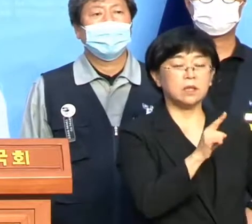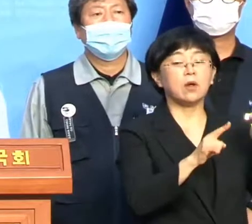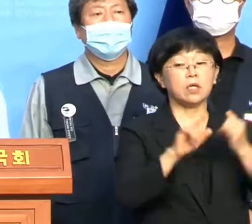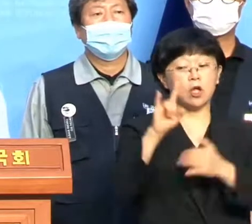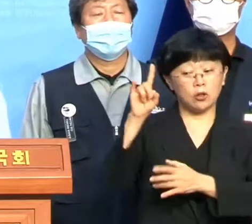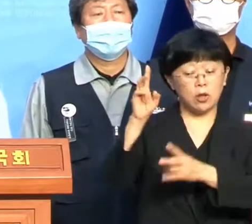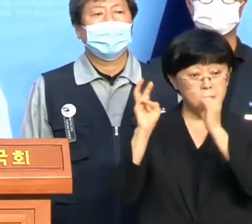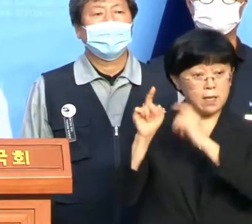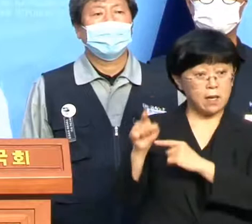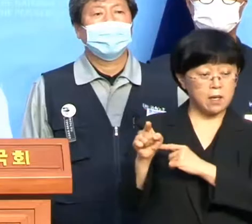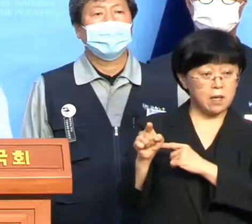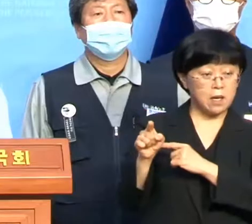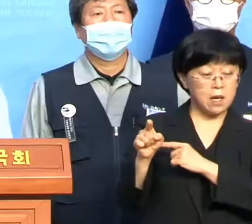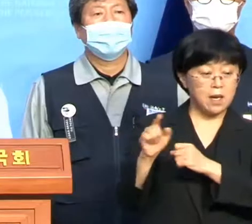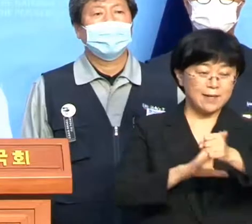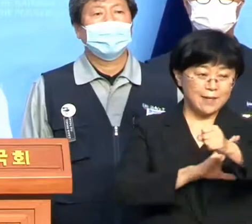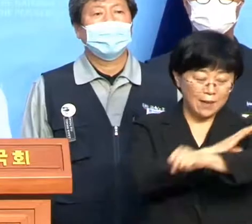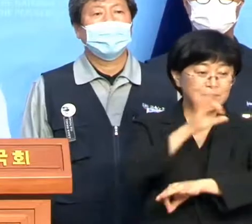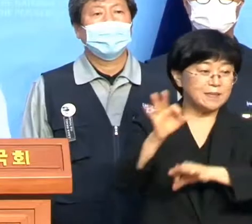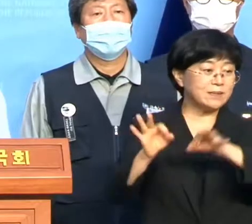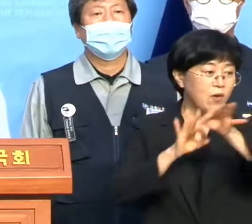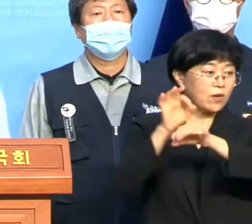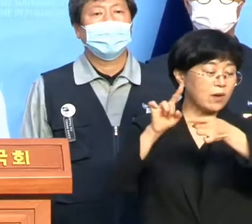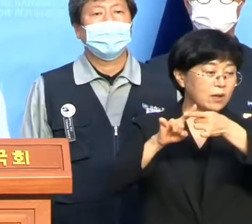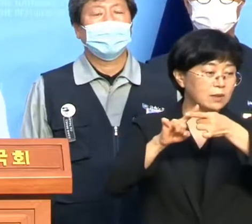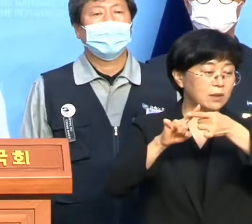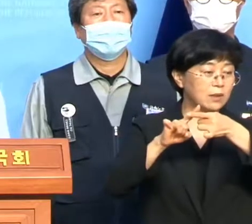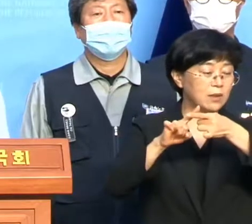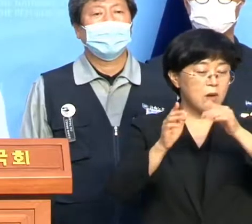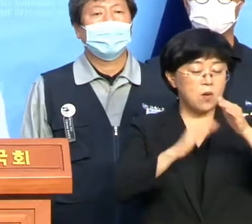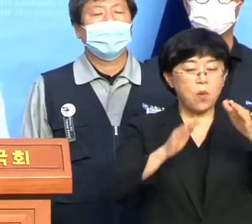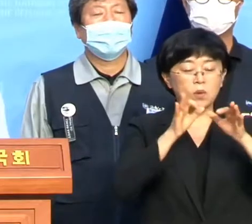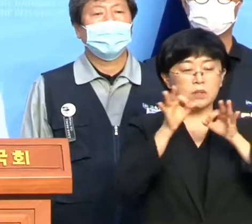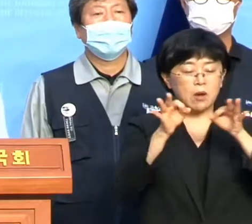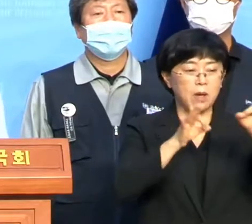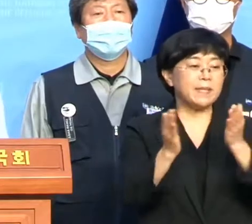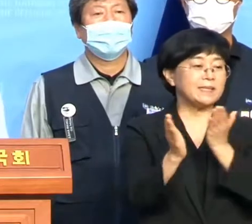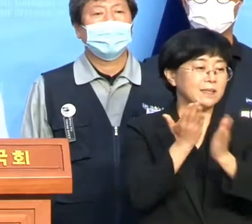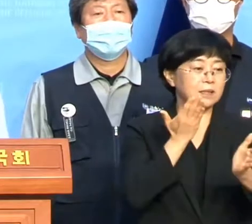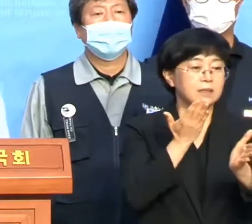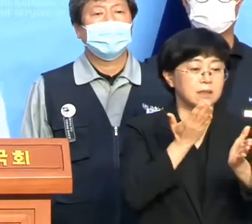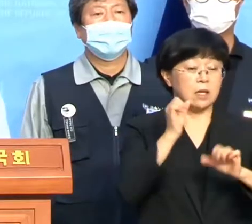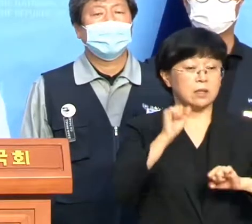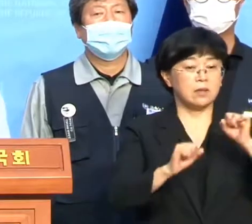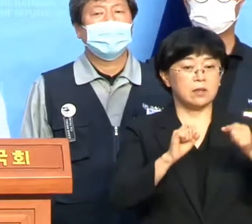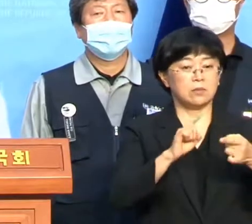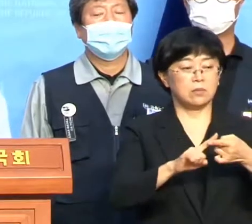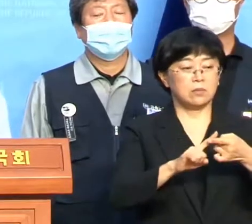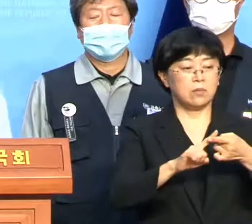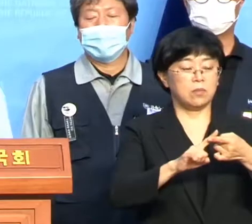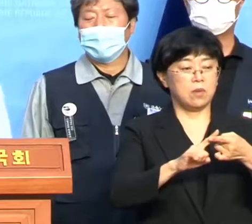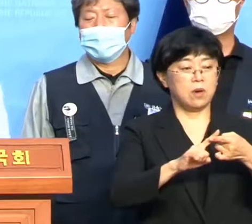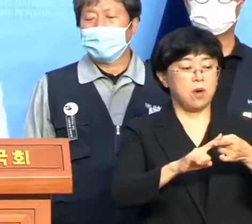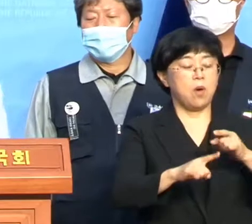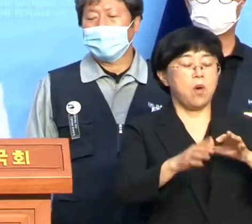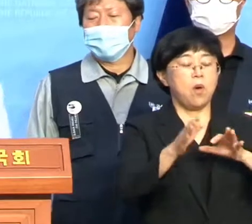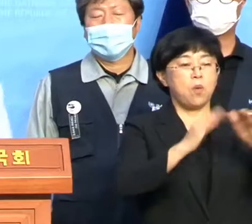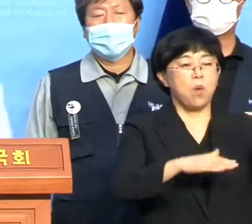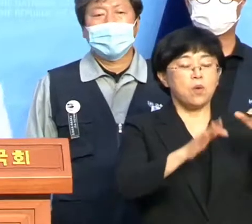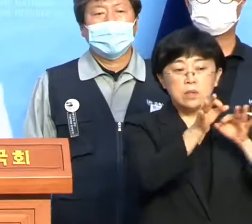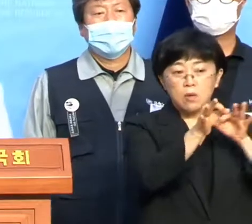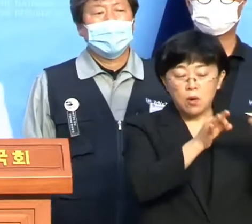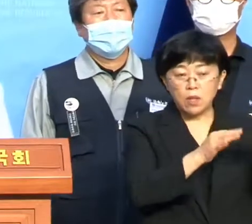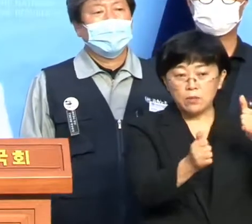현대중공업에 갑질 횡포 불공정 글에 회의 에 대해서 어 공정거래위원회가